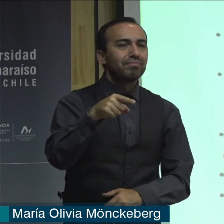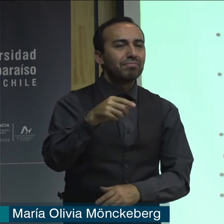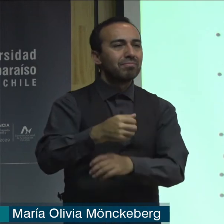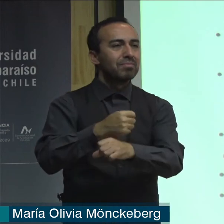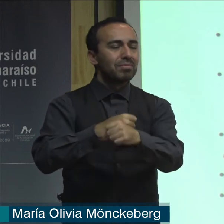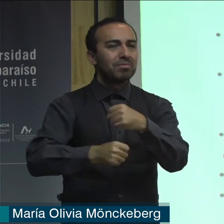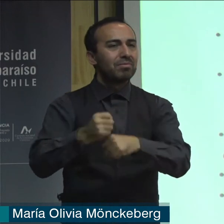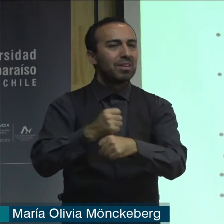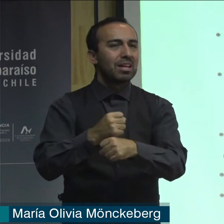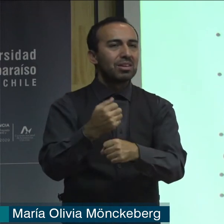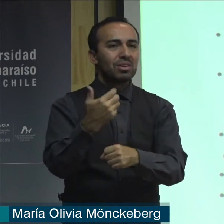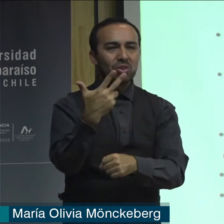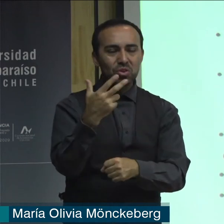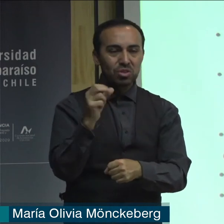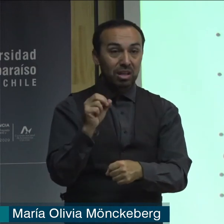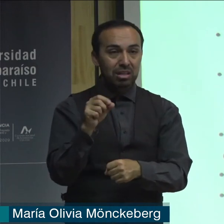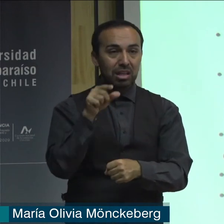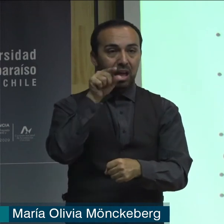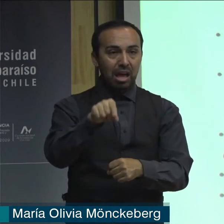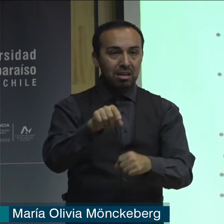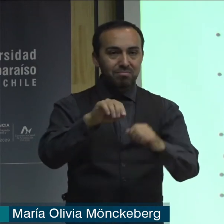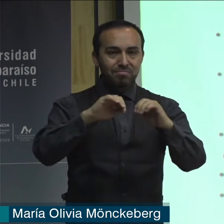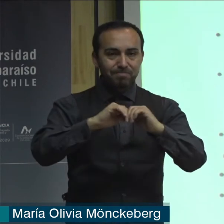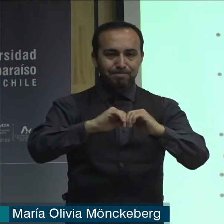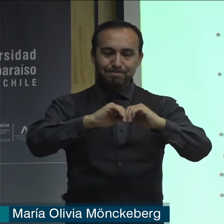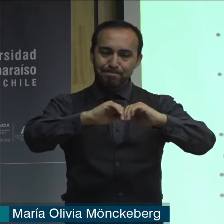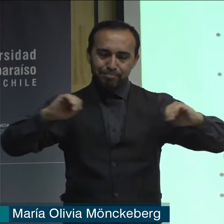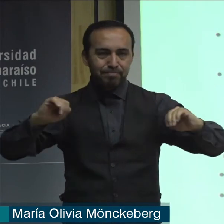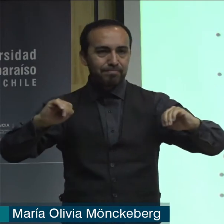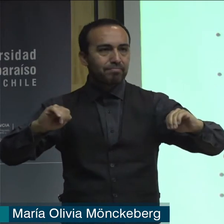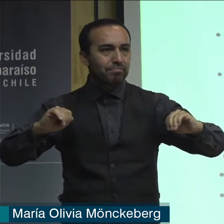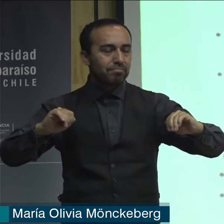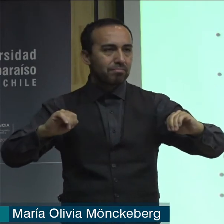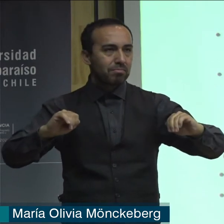de la separación de la sede